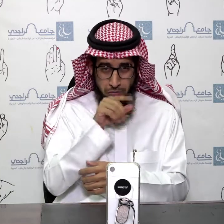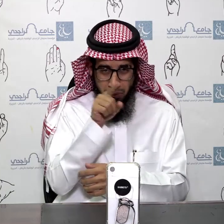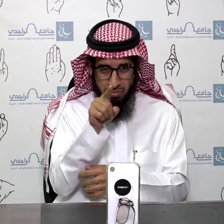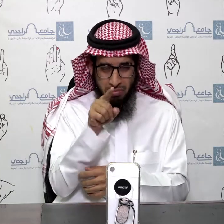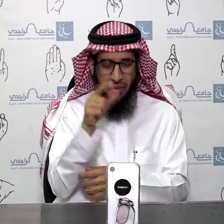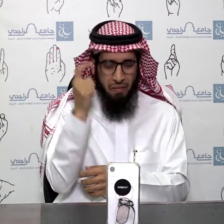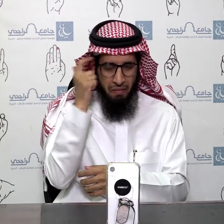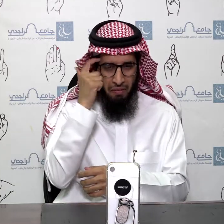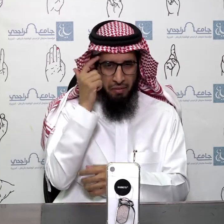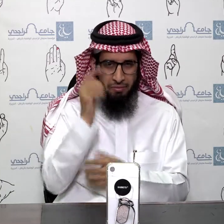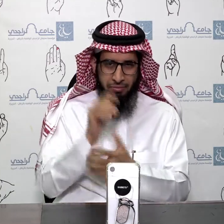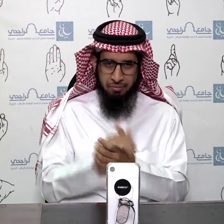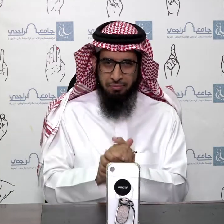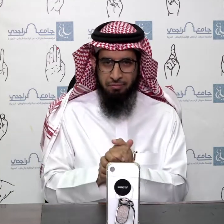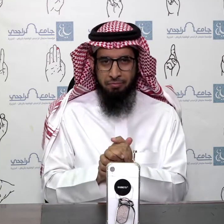ثانيا،